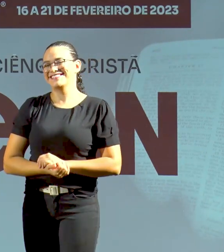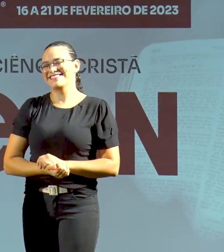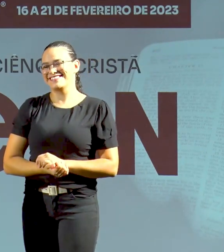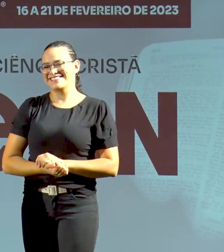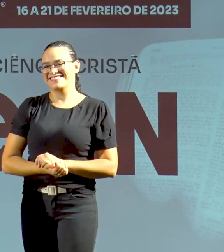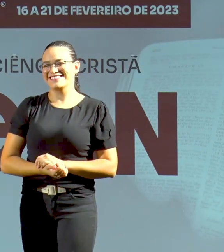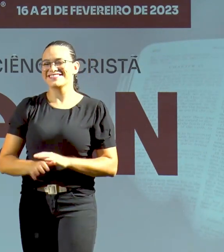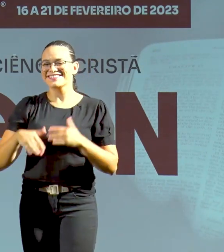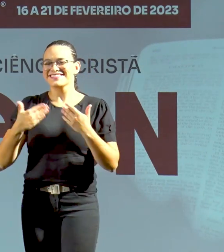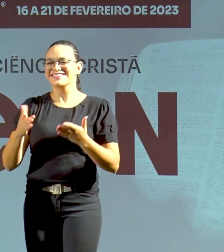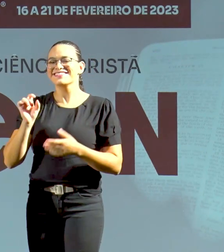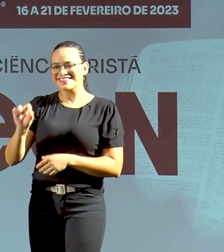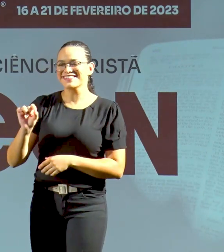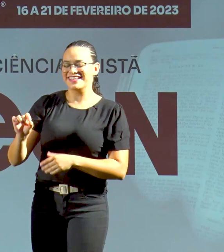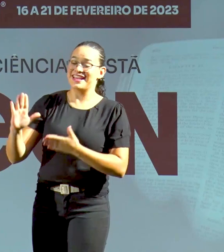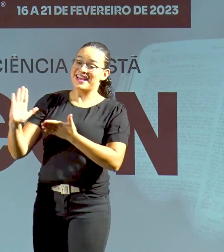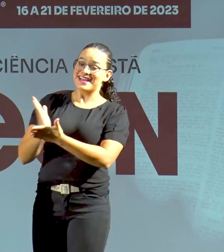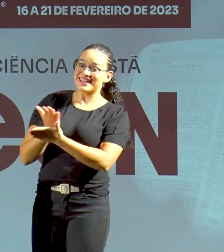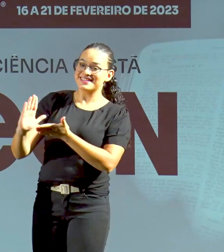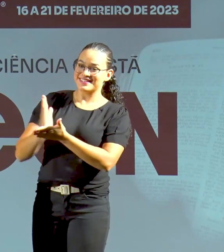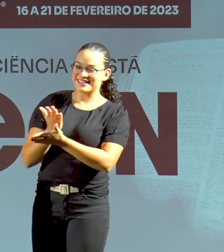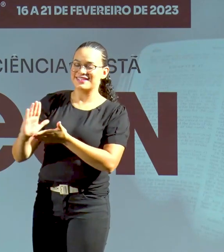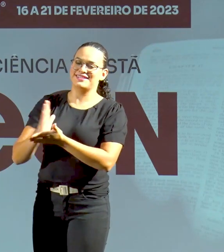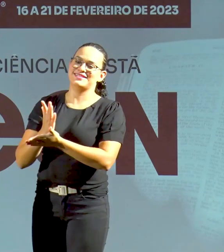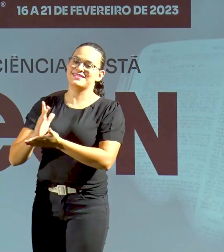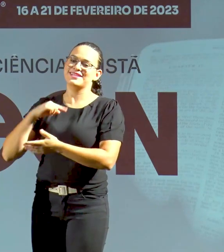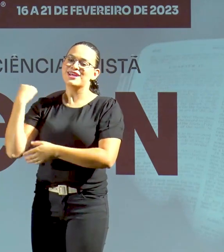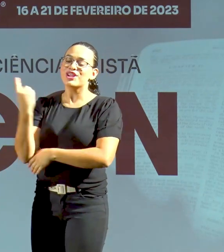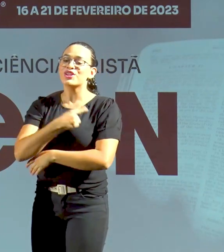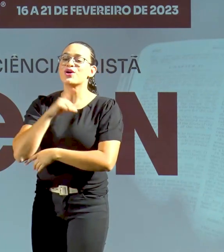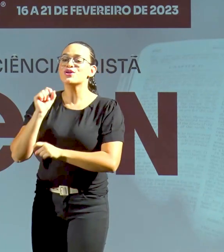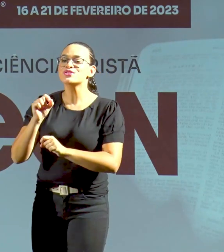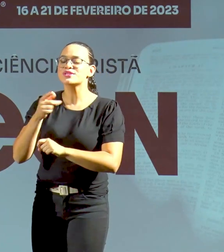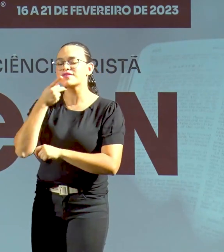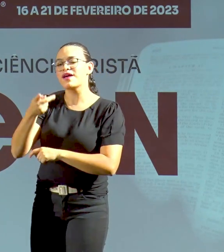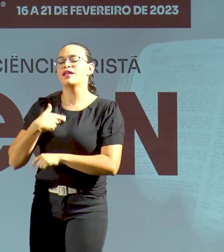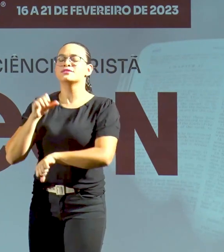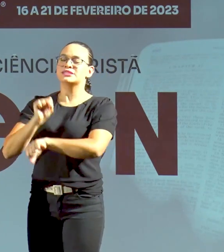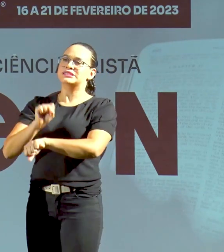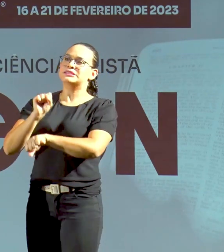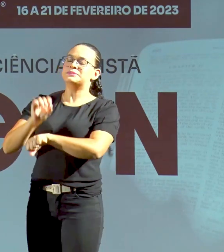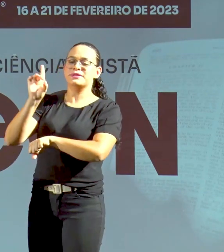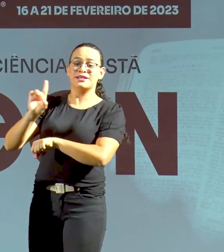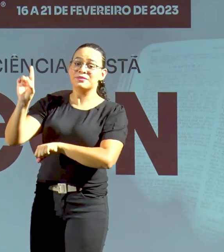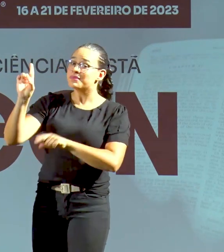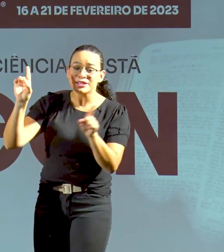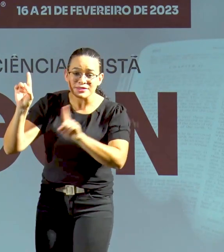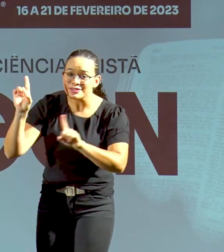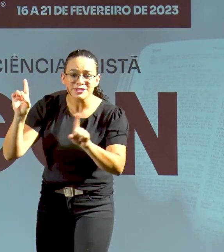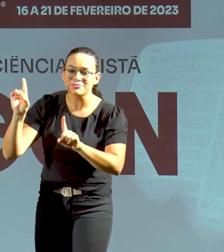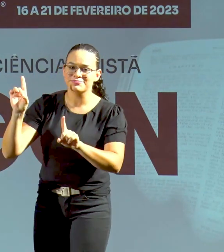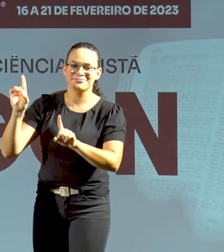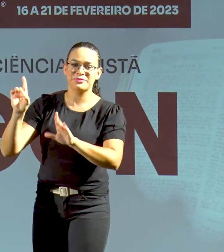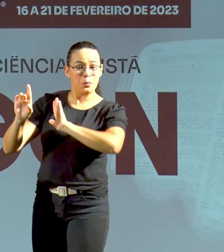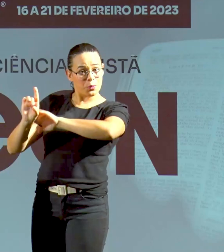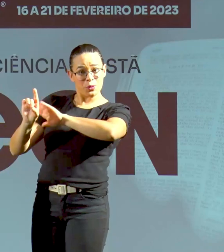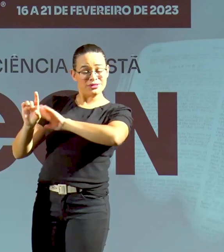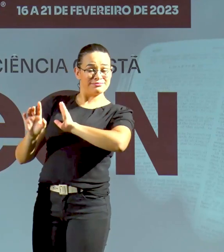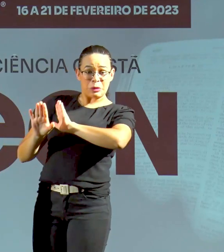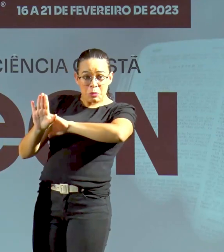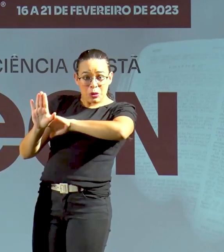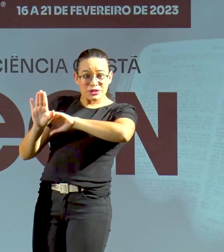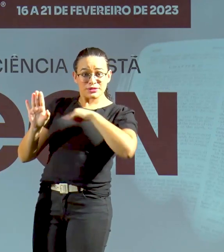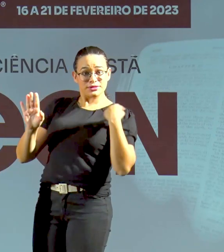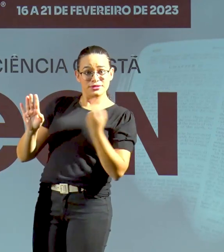então gente às vezes nós dizemos que estamos esperando em Deus mas não estamos esperando não